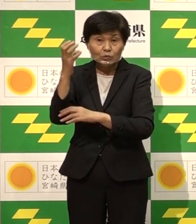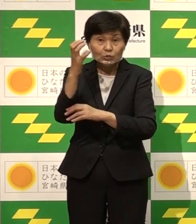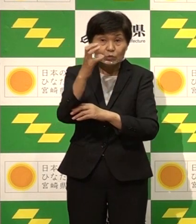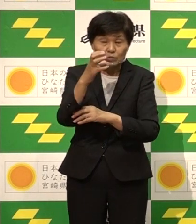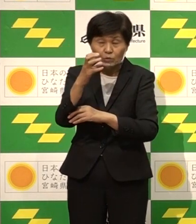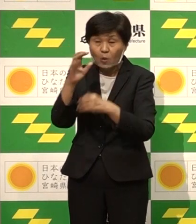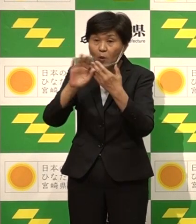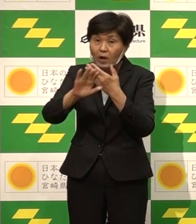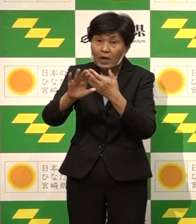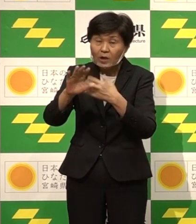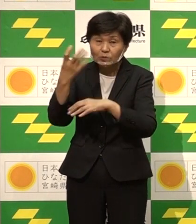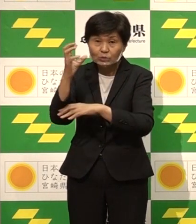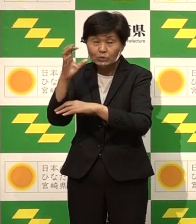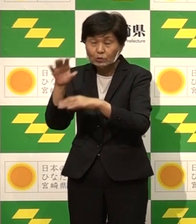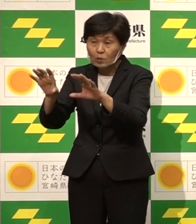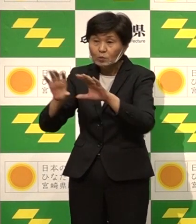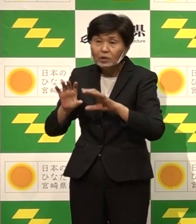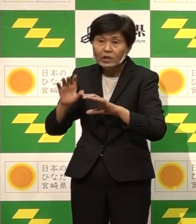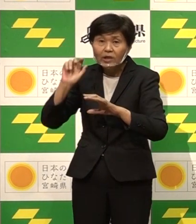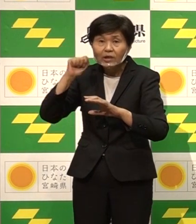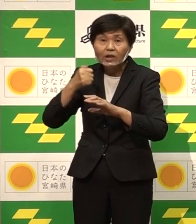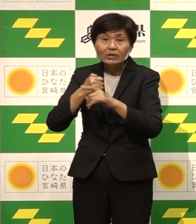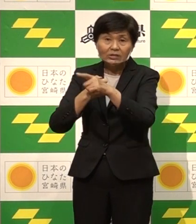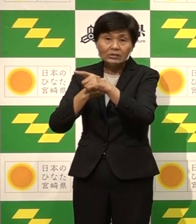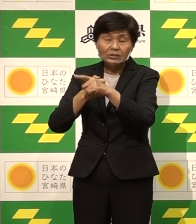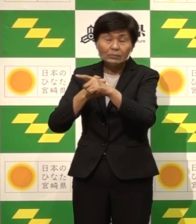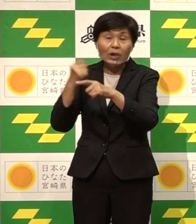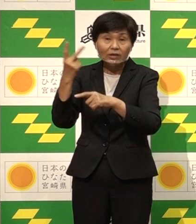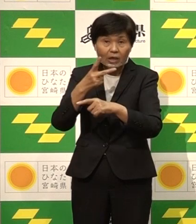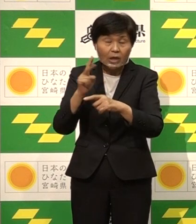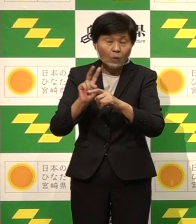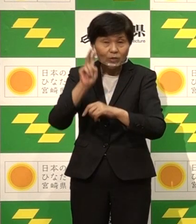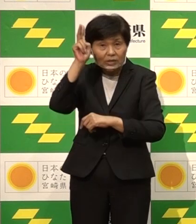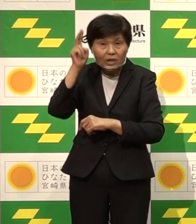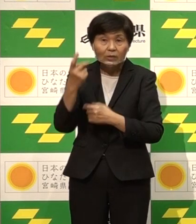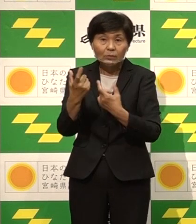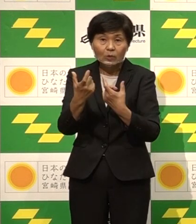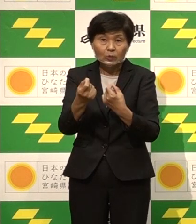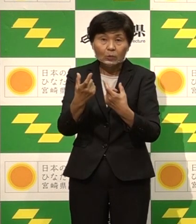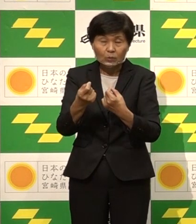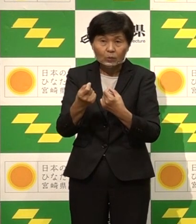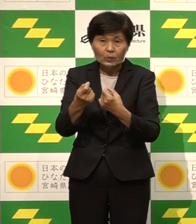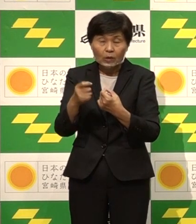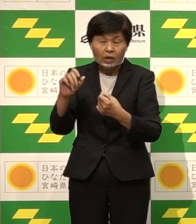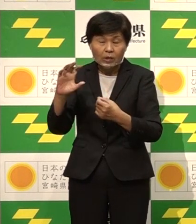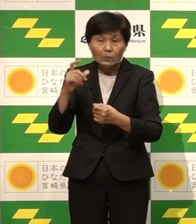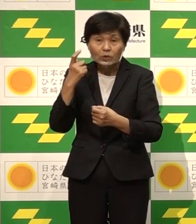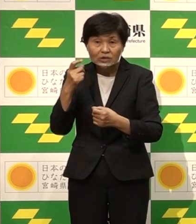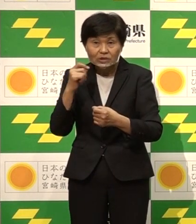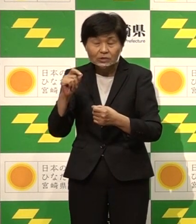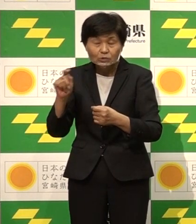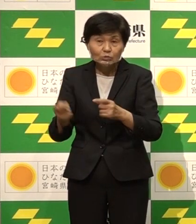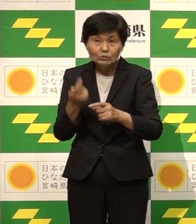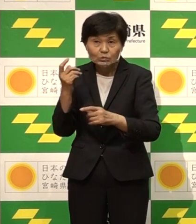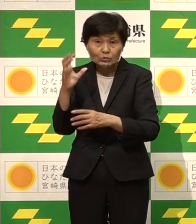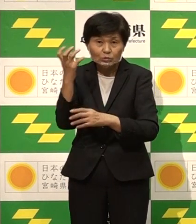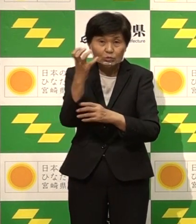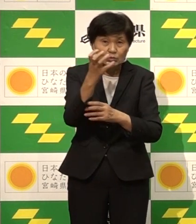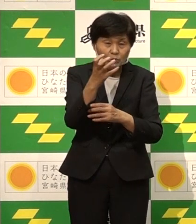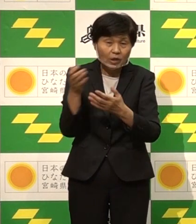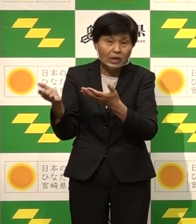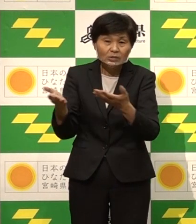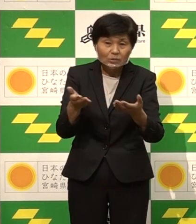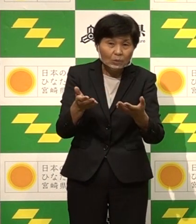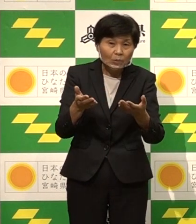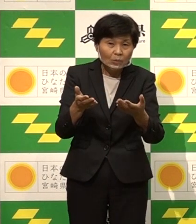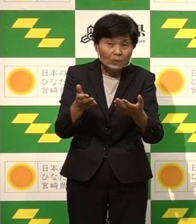というようなのを少し報道ベースで沖縄なども見たところでありますし、救急搬送の困難事案も増えているというような